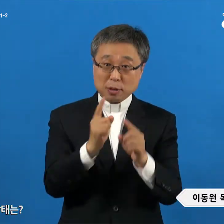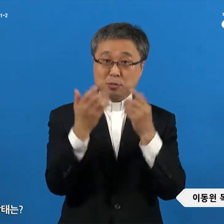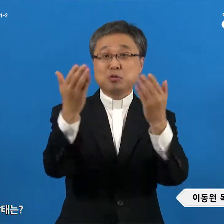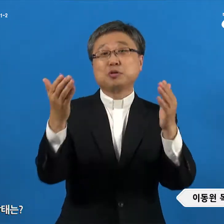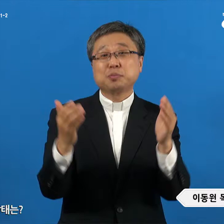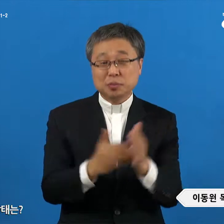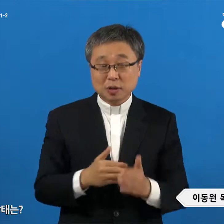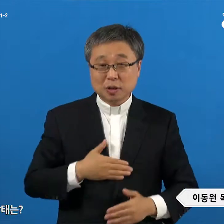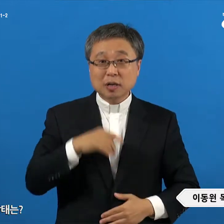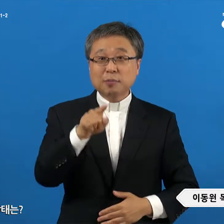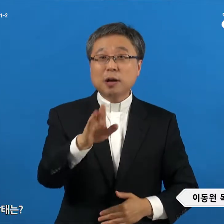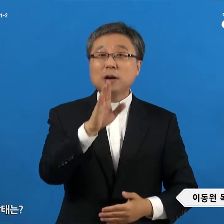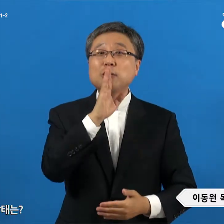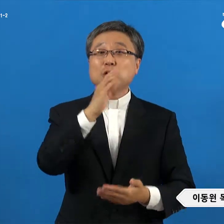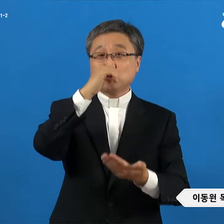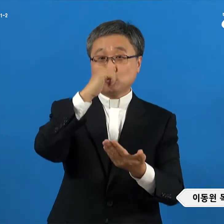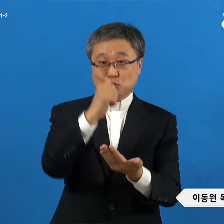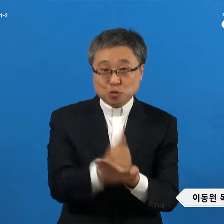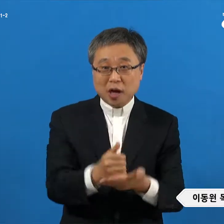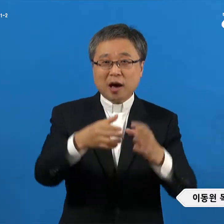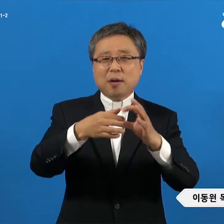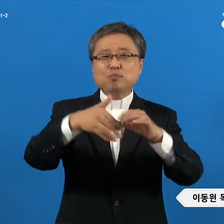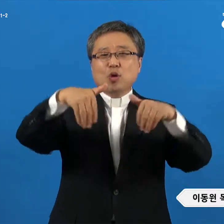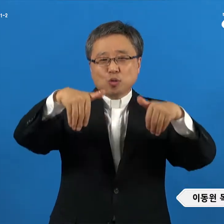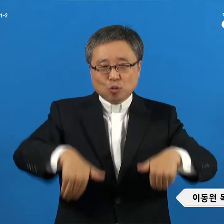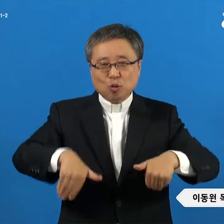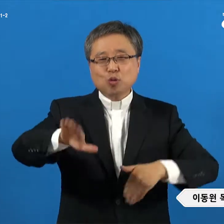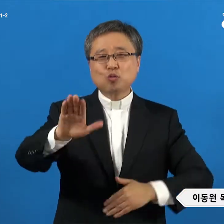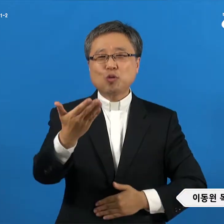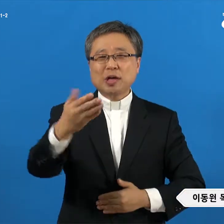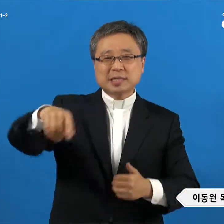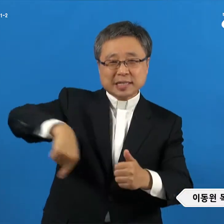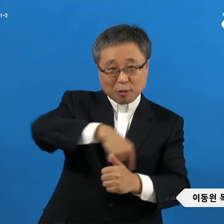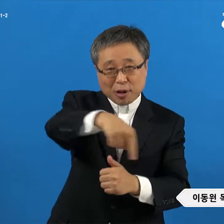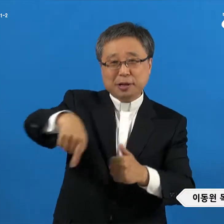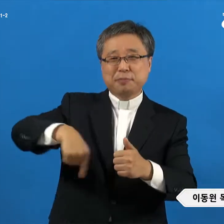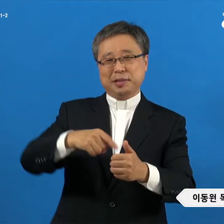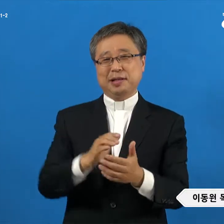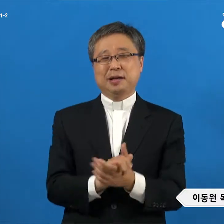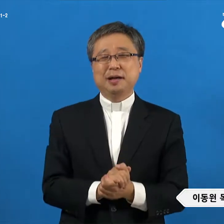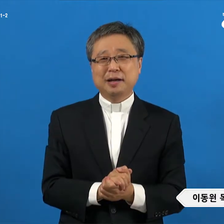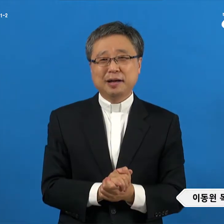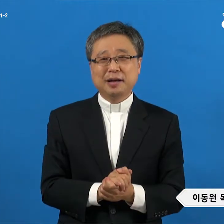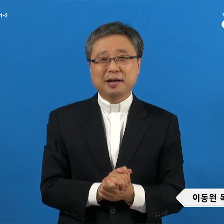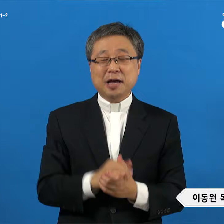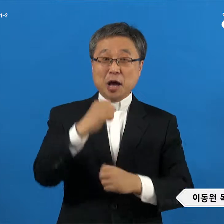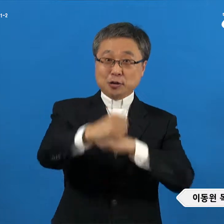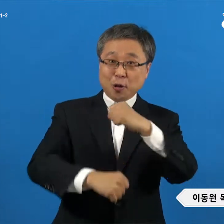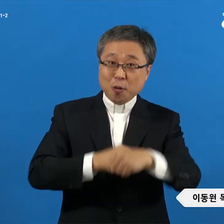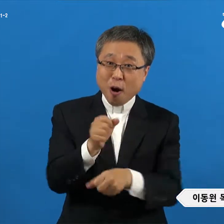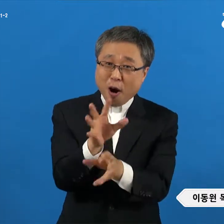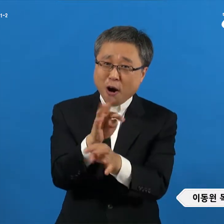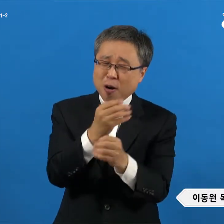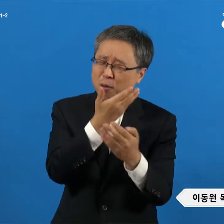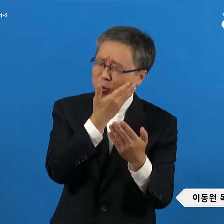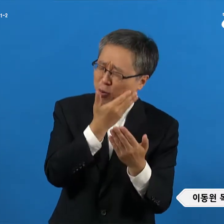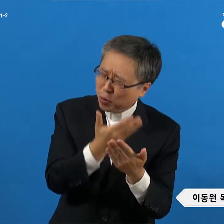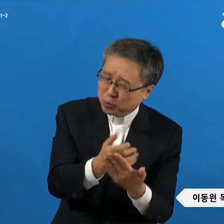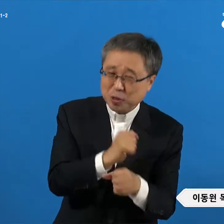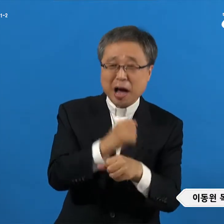그것이 바로 죄의 노예가 된 상태인 것입니다. 자유가 얼마나 소중하면 자유를 위해서